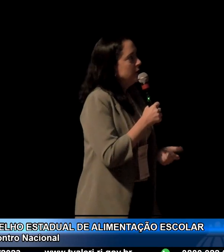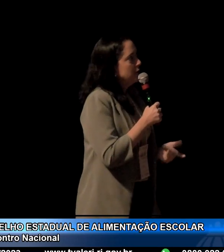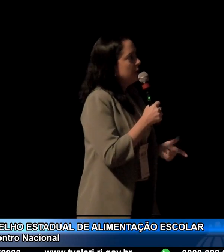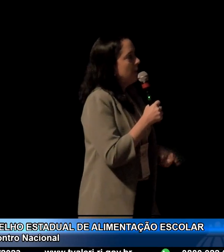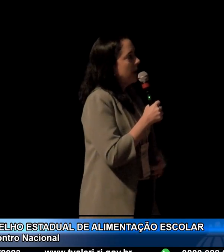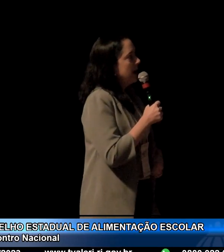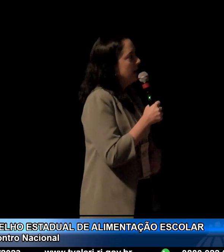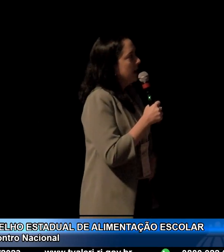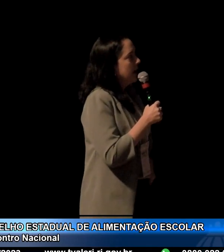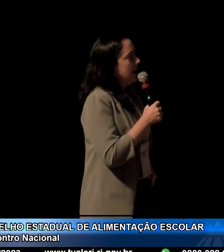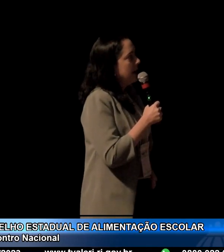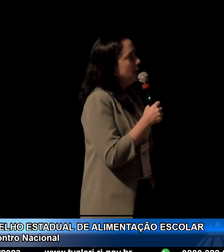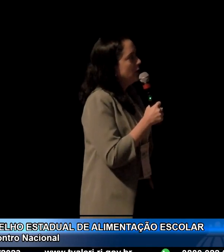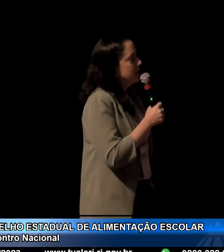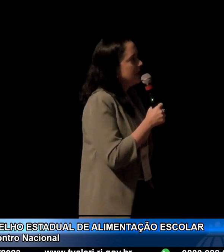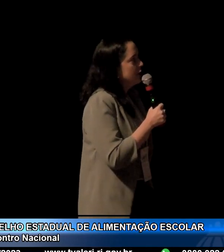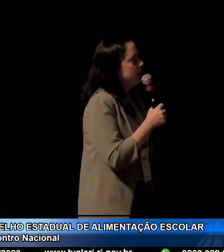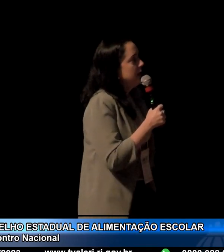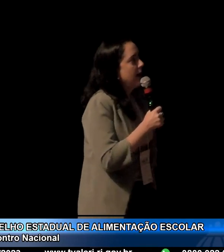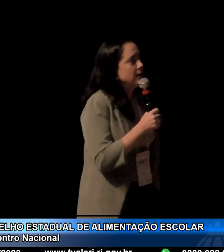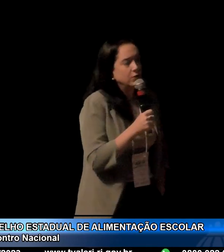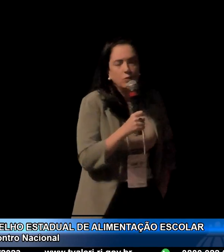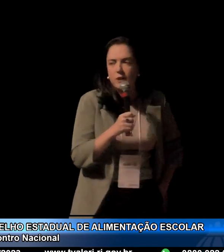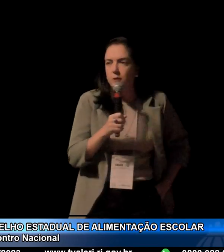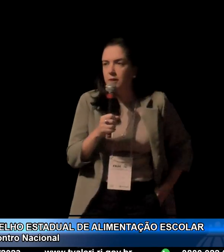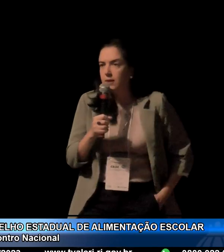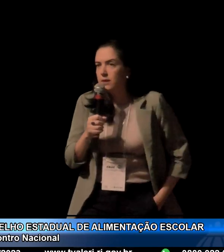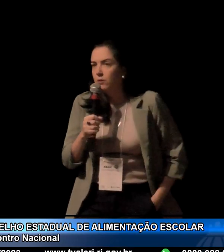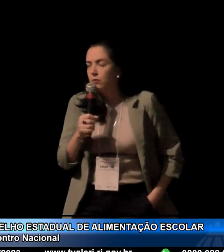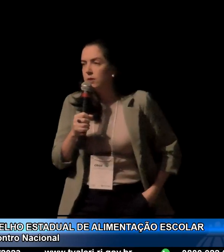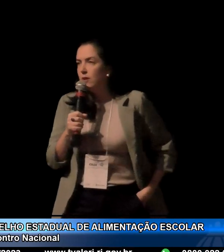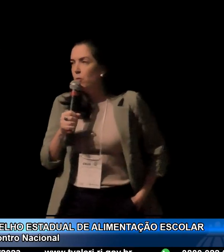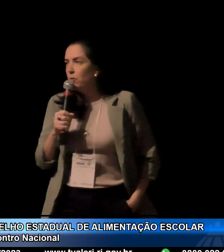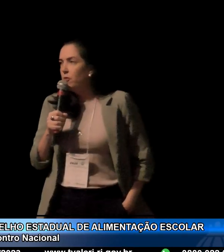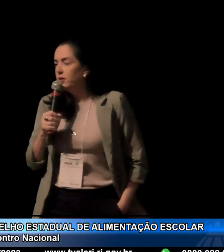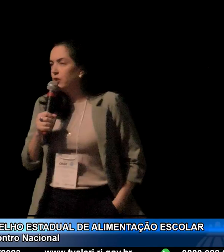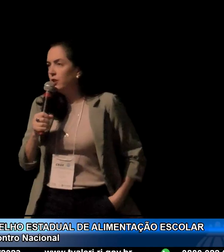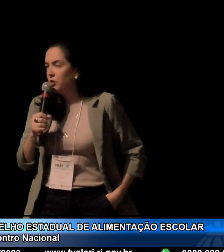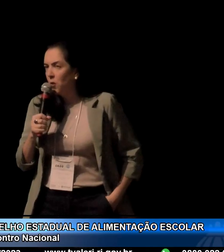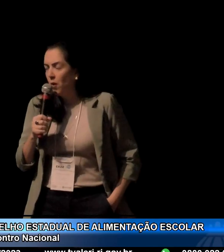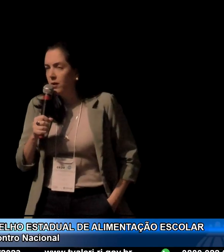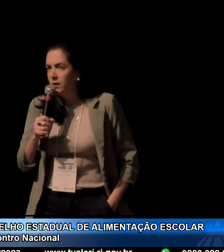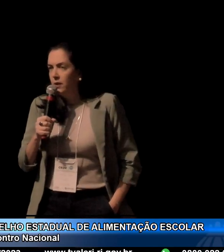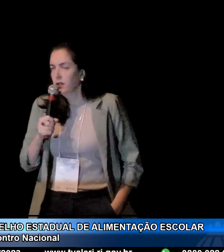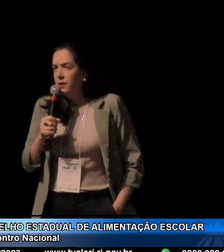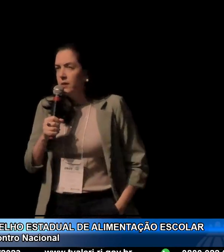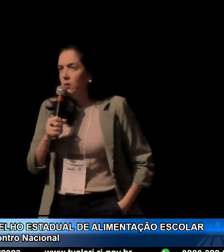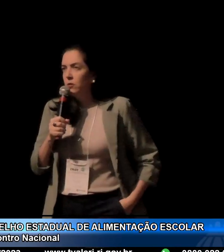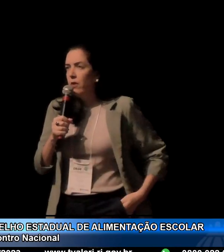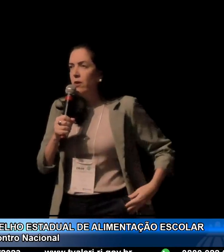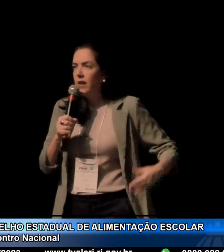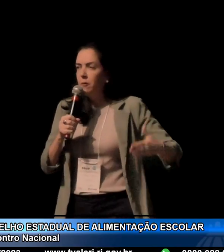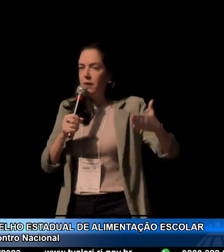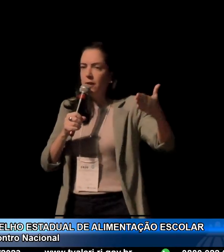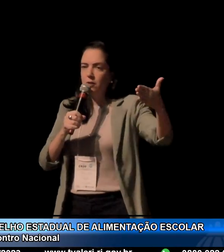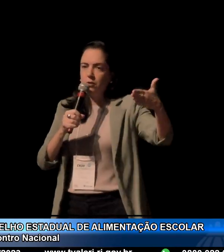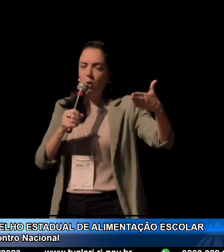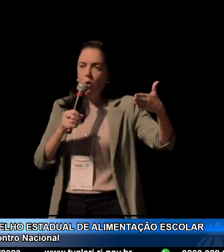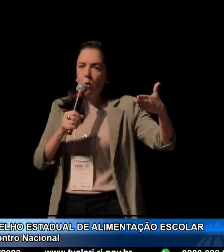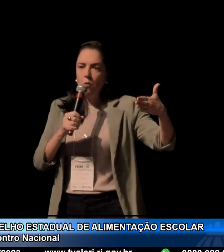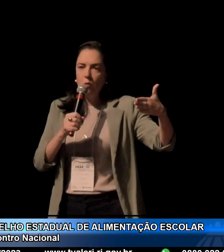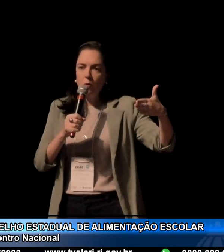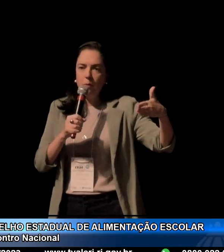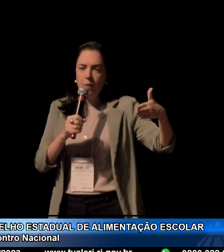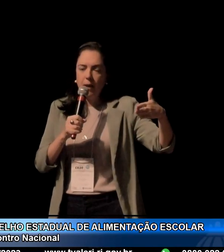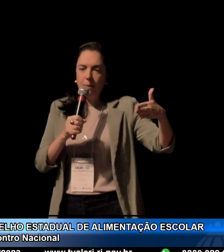incluí-los também em outras atividades sobre alimentação e Nutrição promovidas na escola então não é olhar para ele